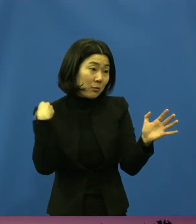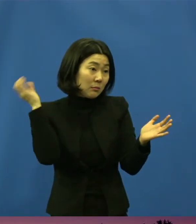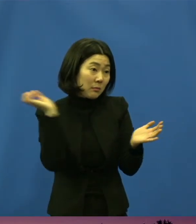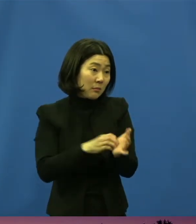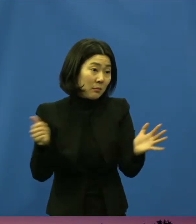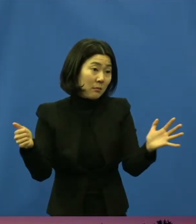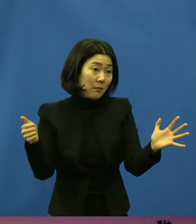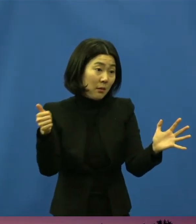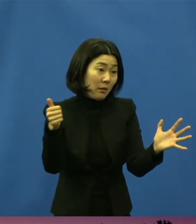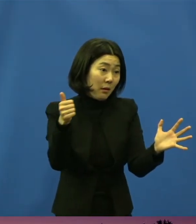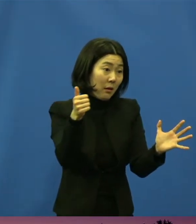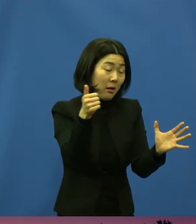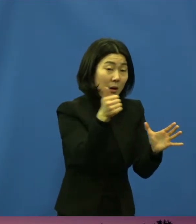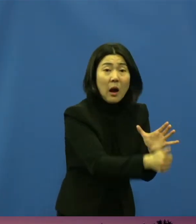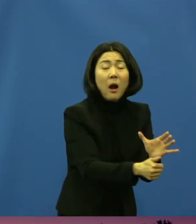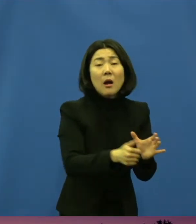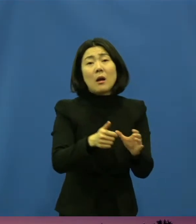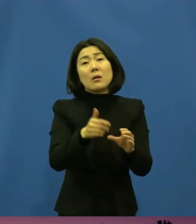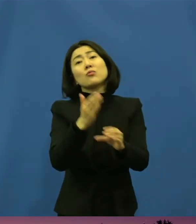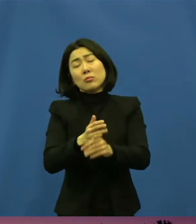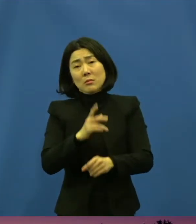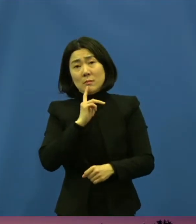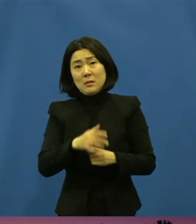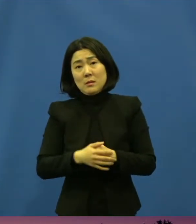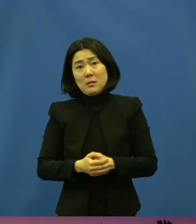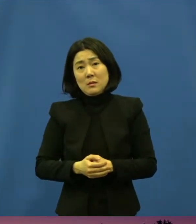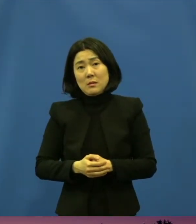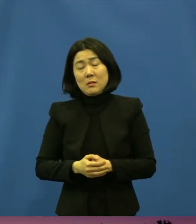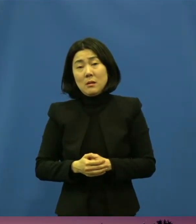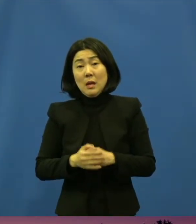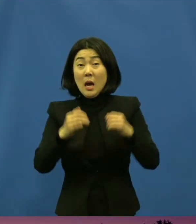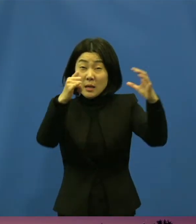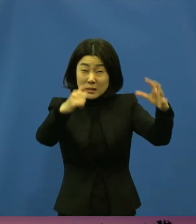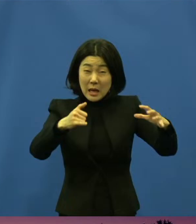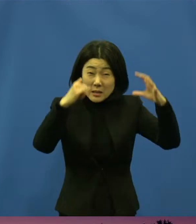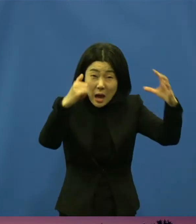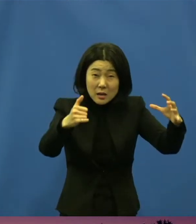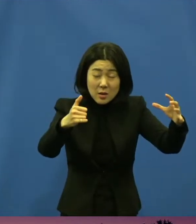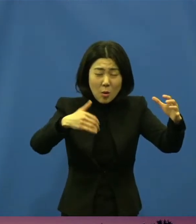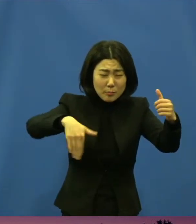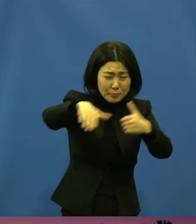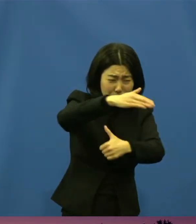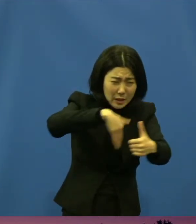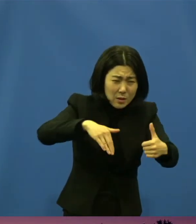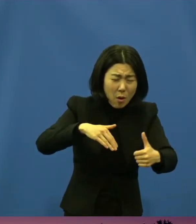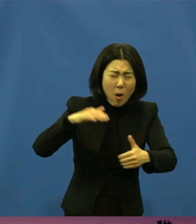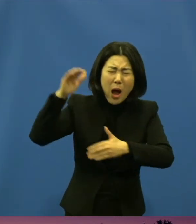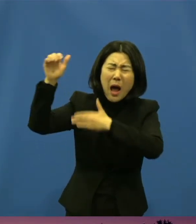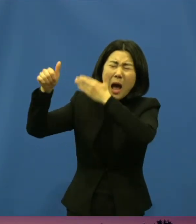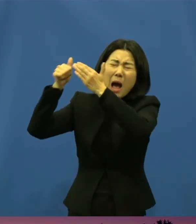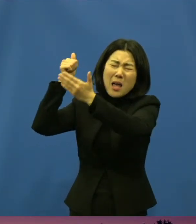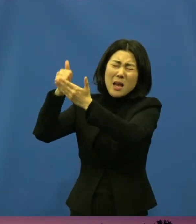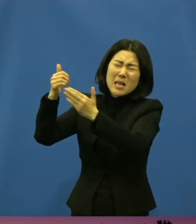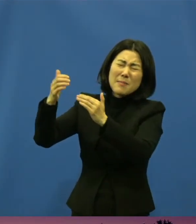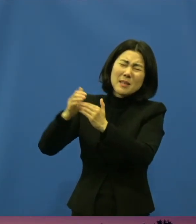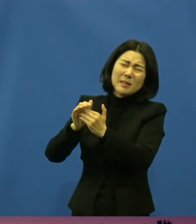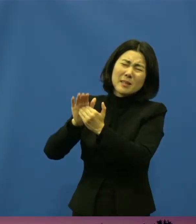여러분, 세상은 어떤 것이죠? 하나님을 거부하는 문화로 가득 차 있습니다. 하나님을 반역하는